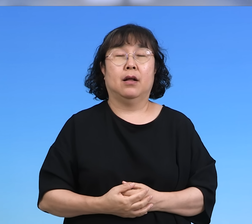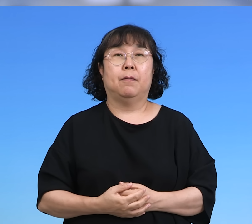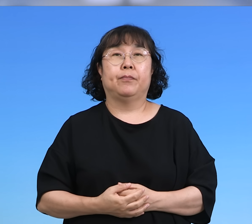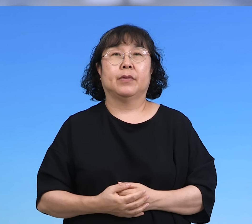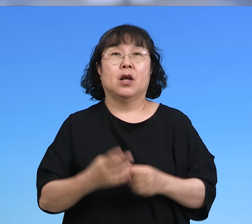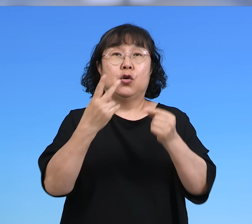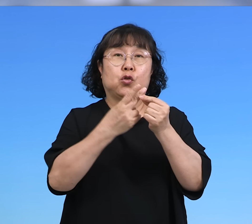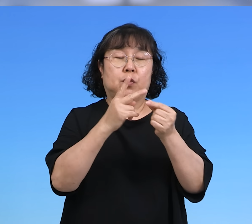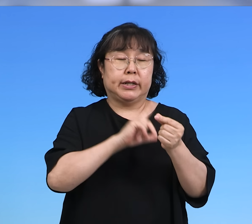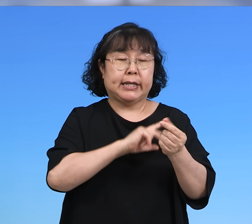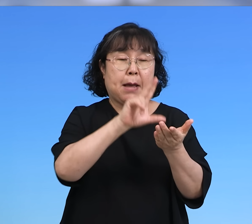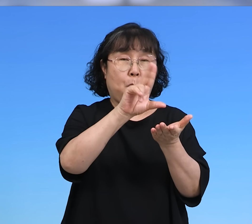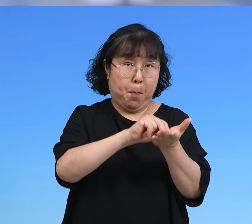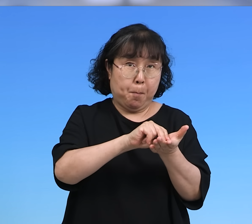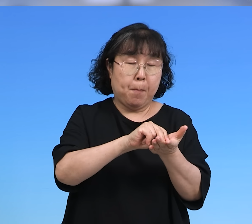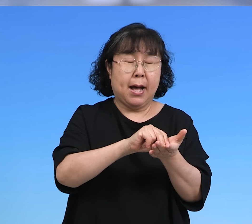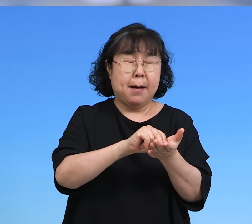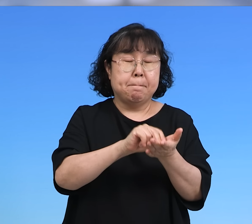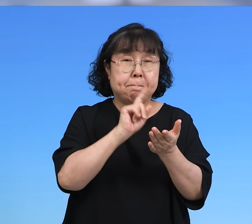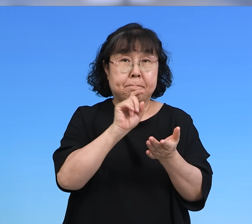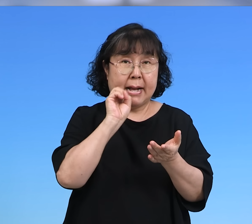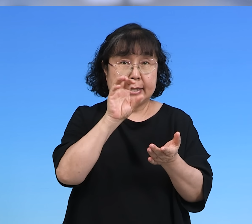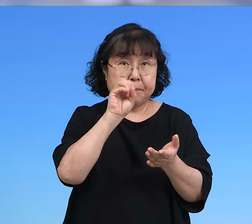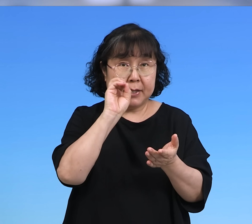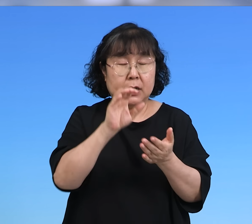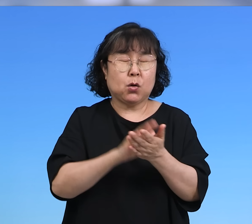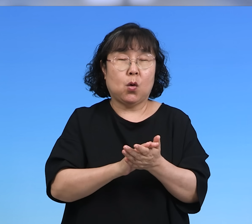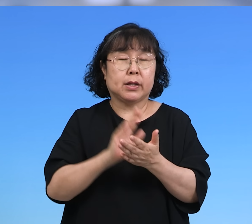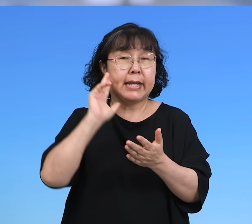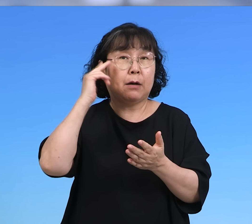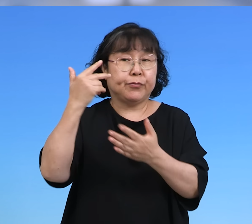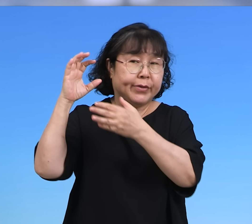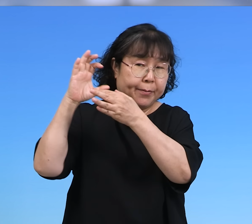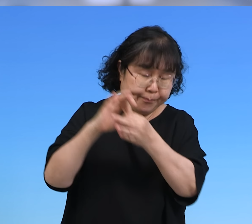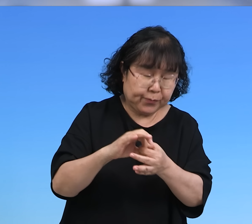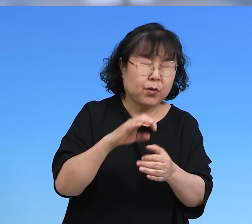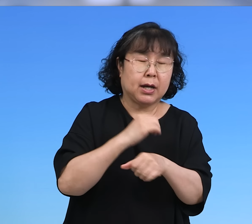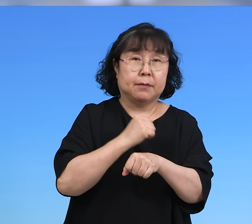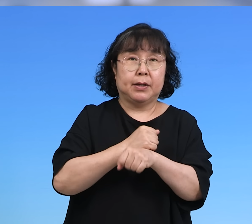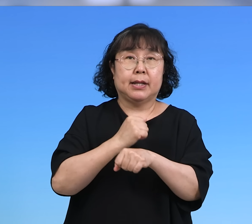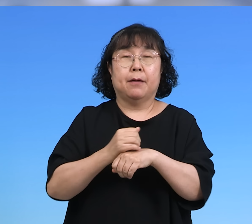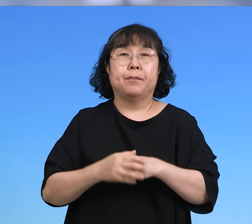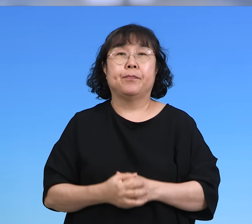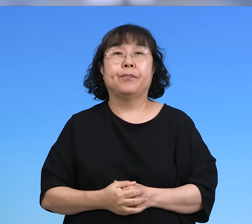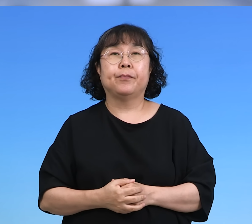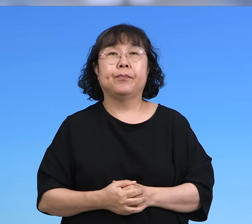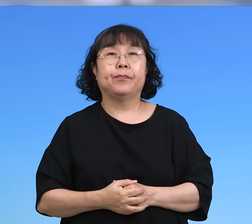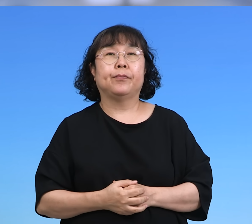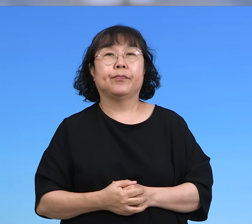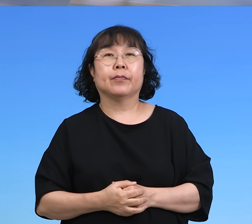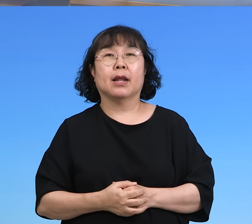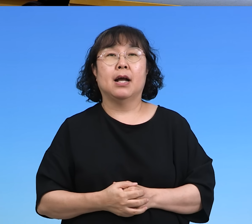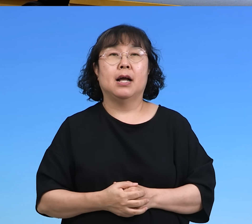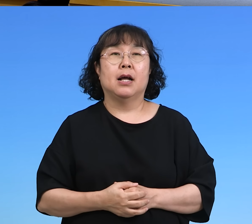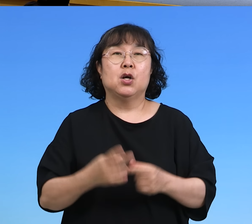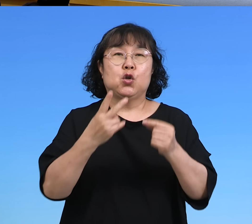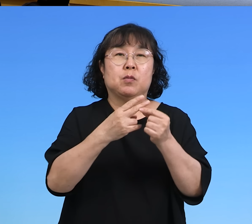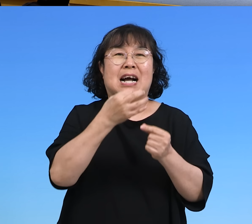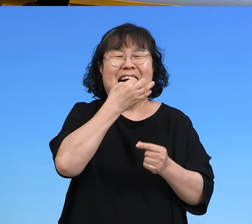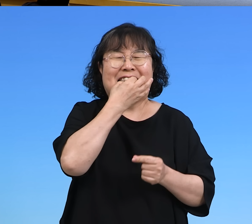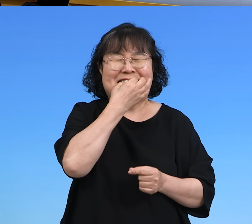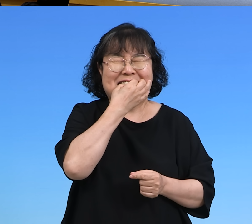두 번째는 제목만 말씀드리고 이제 다음 주일날 연결하겠는데요, 두 번째로 이 교만이 주는 나쁜 증상이 하나 더 있는데